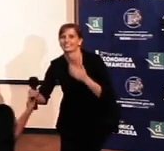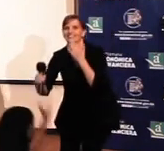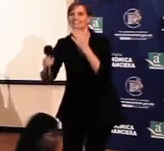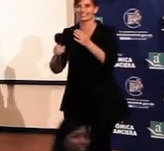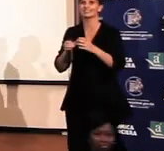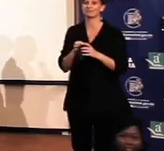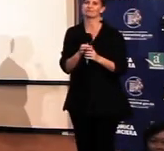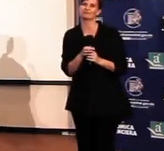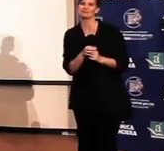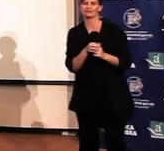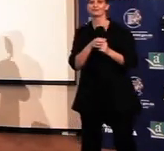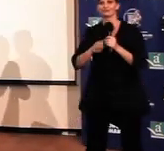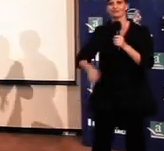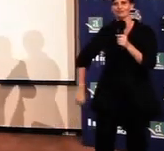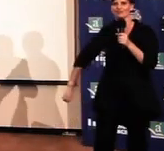o me la cuenta de, ah, bueno, exacto.